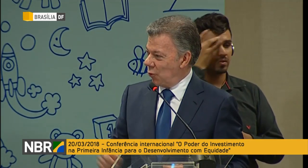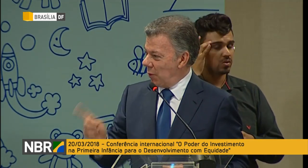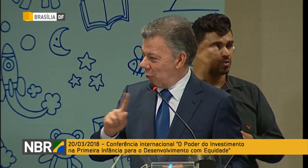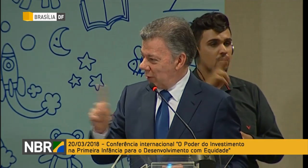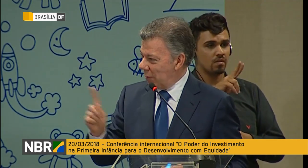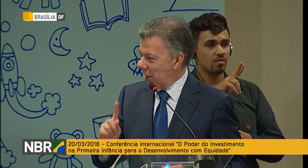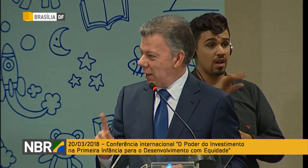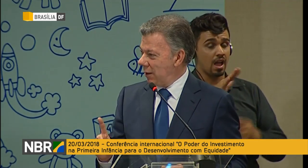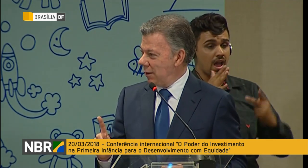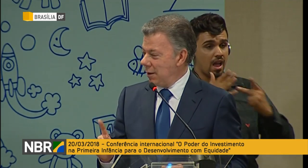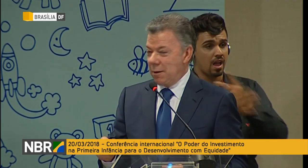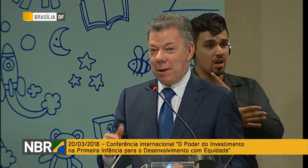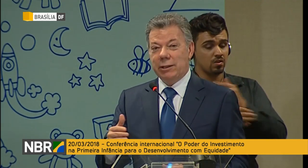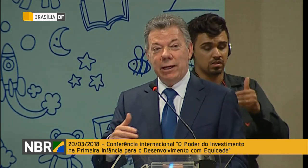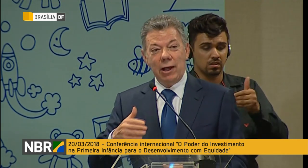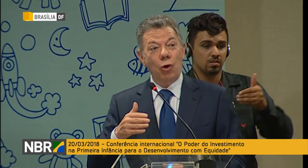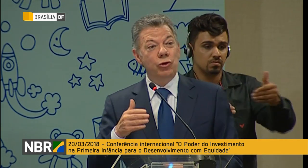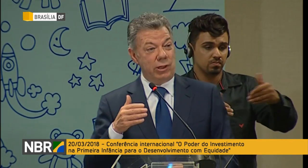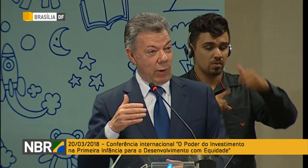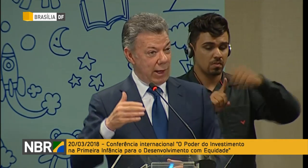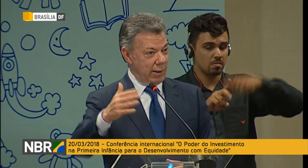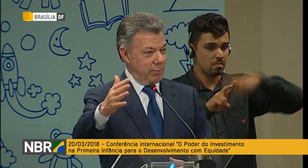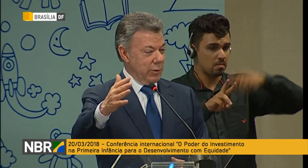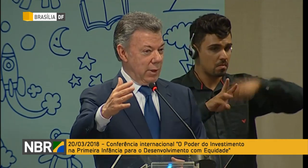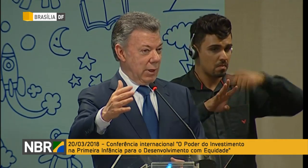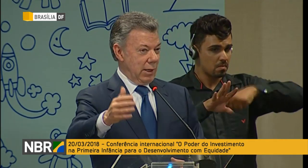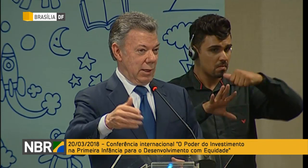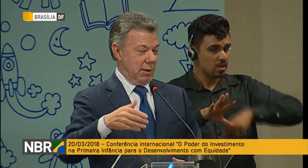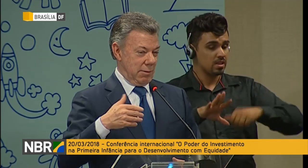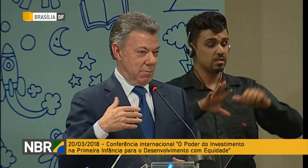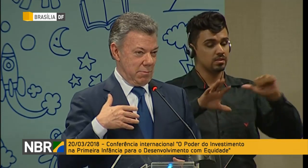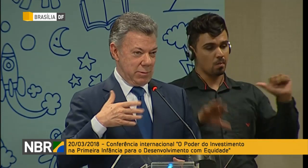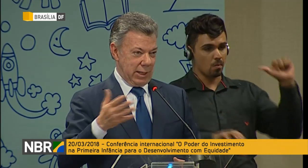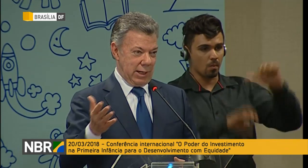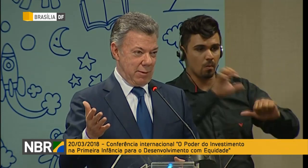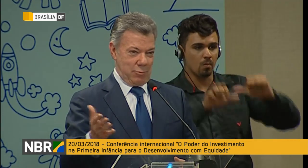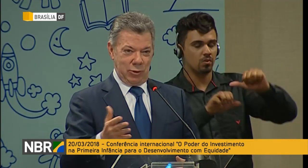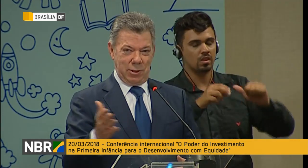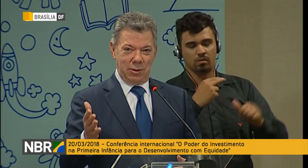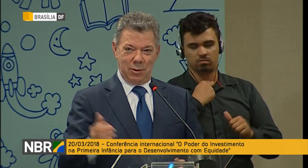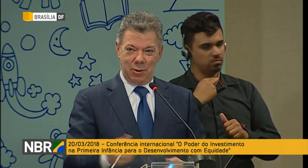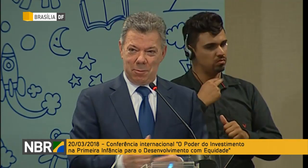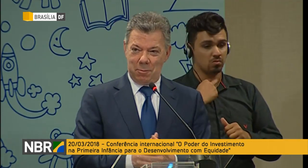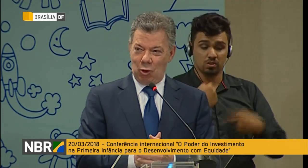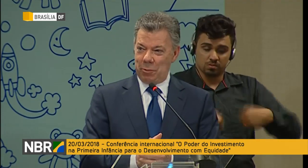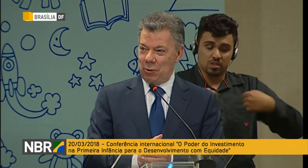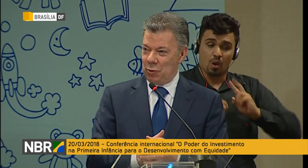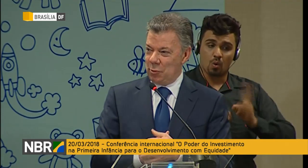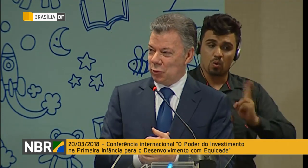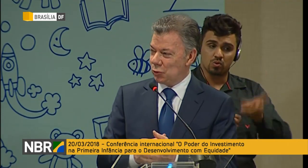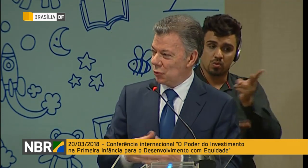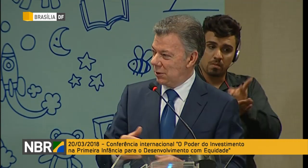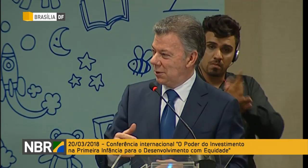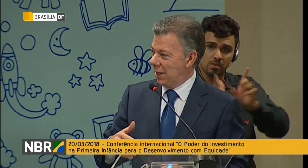que vai acontecer em poucos meses e nós não poderemos mudá-la, mas teremos que dar continuidade a ela. E seria,